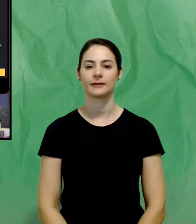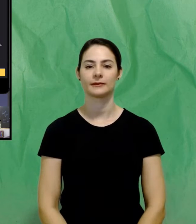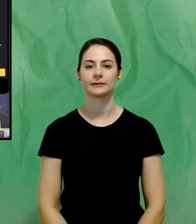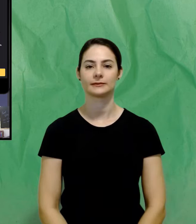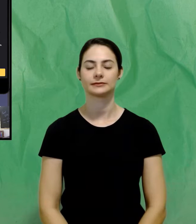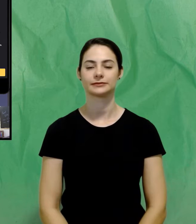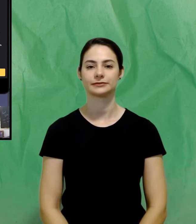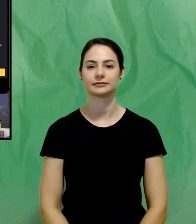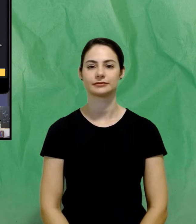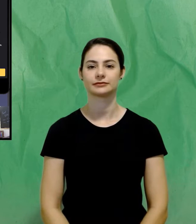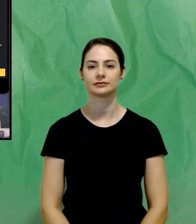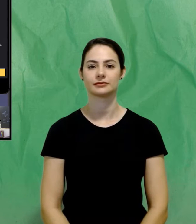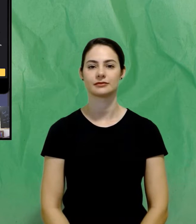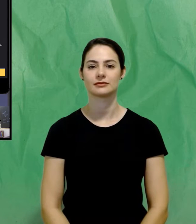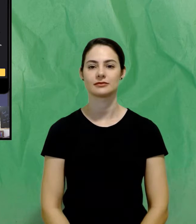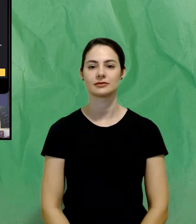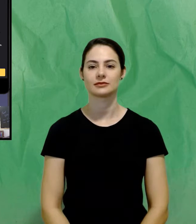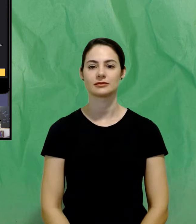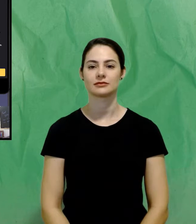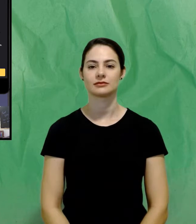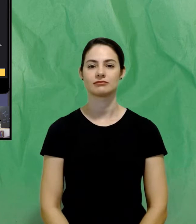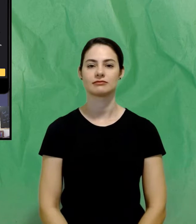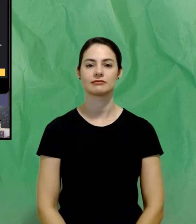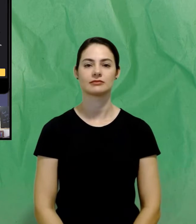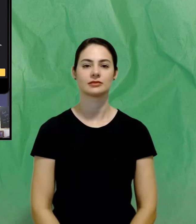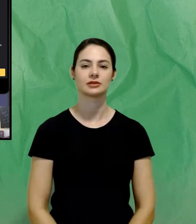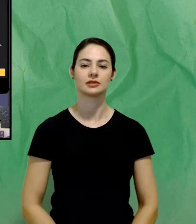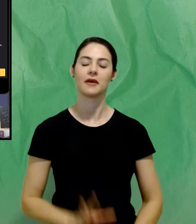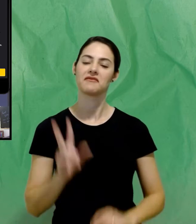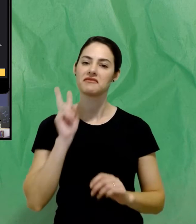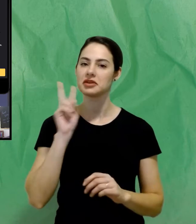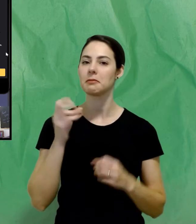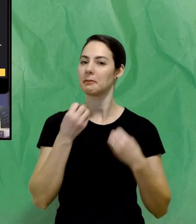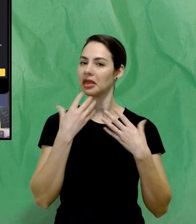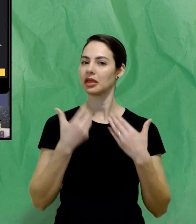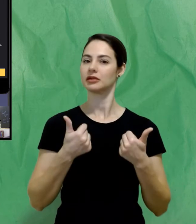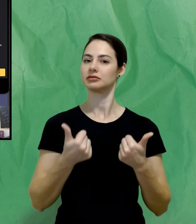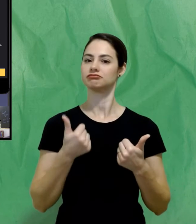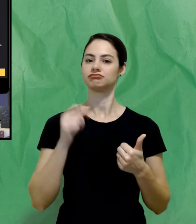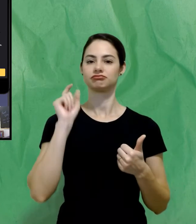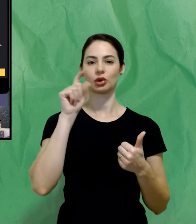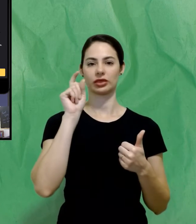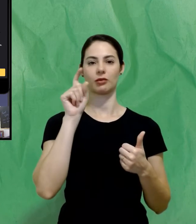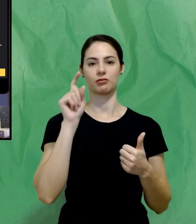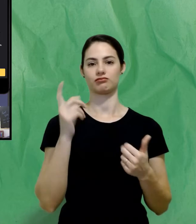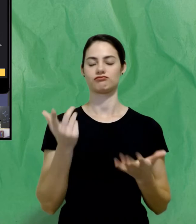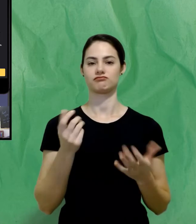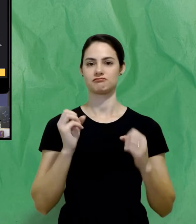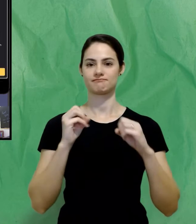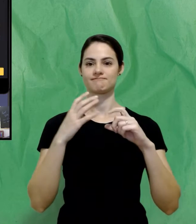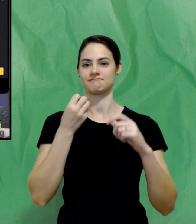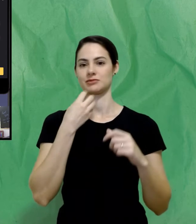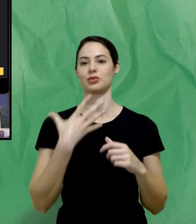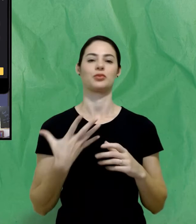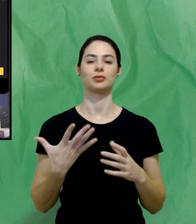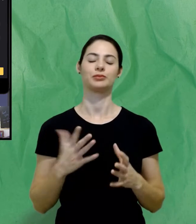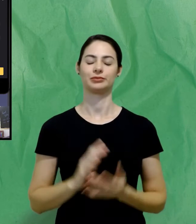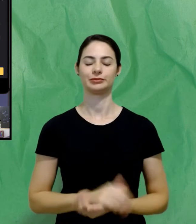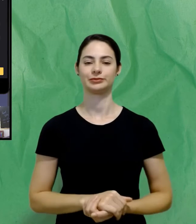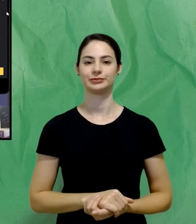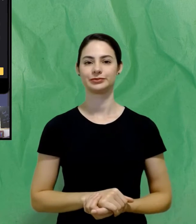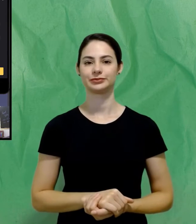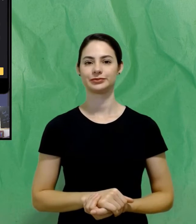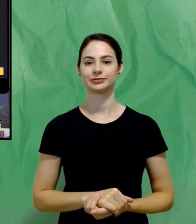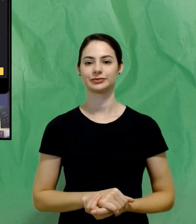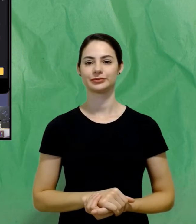Mas aqui eu acho que tá bem visível, né? Tem um botão aqui bem chamativo. Então a gente tem